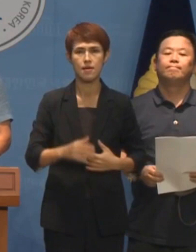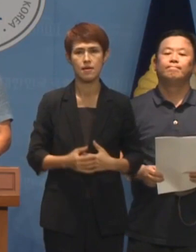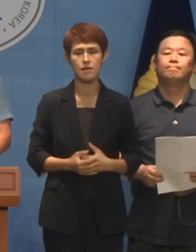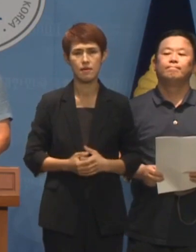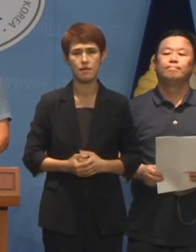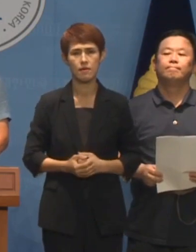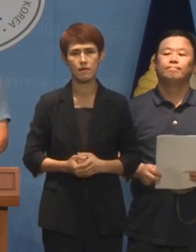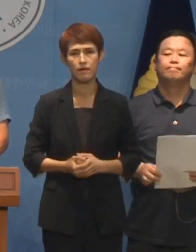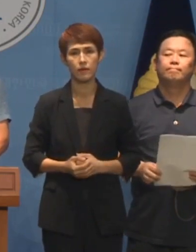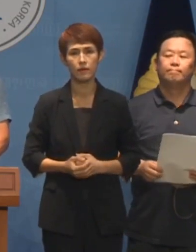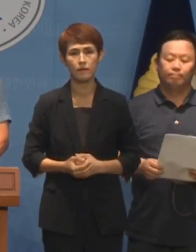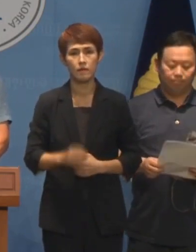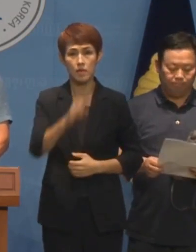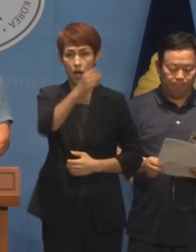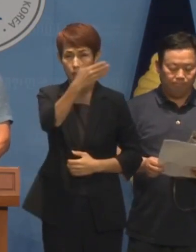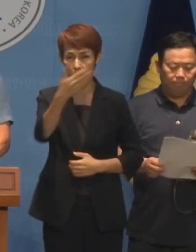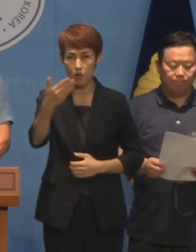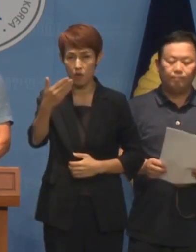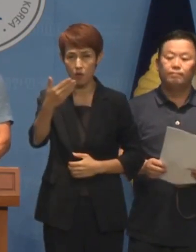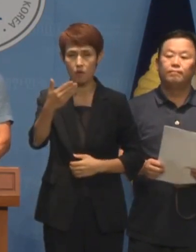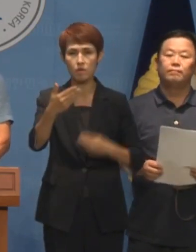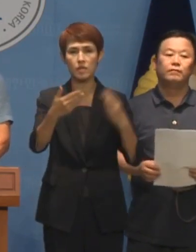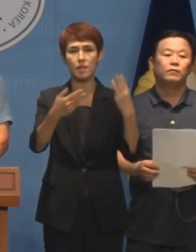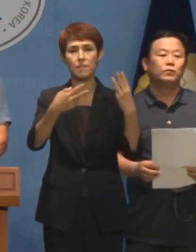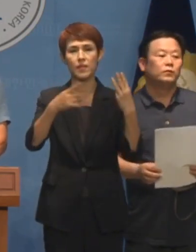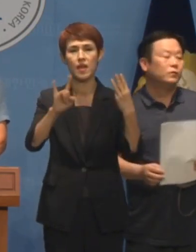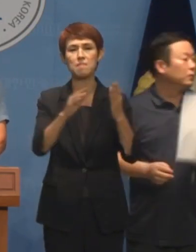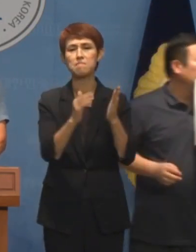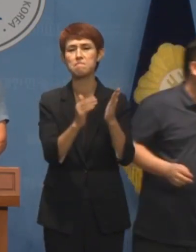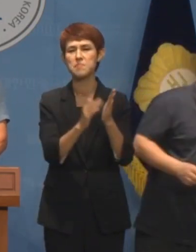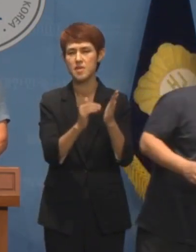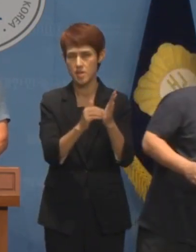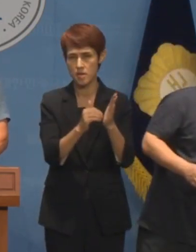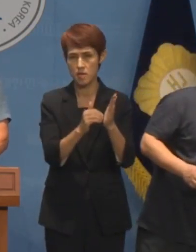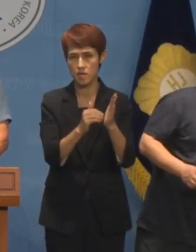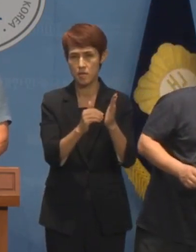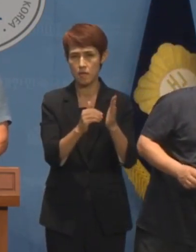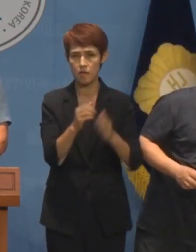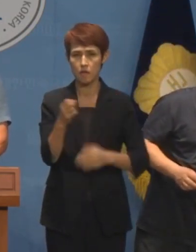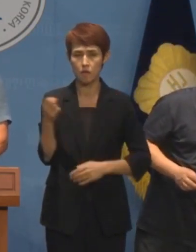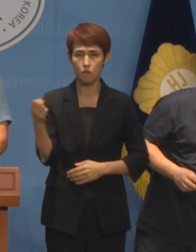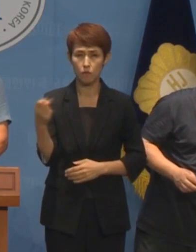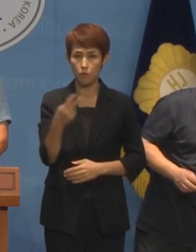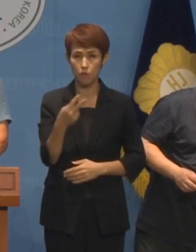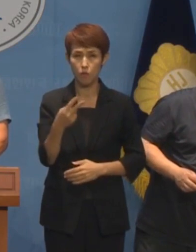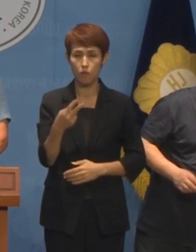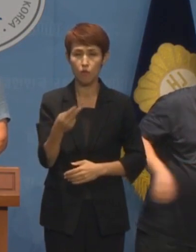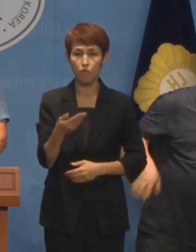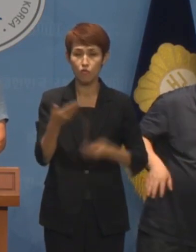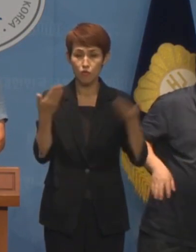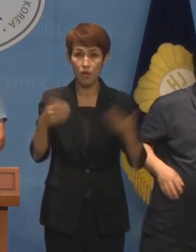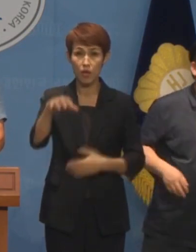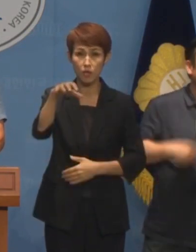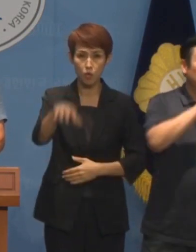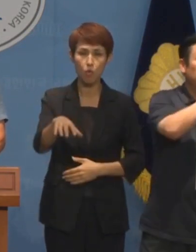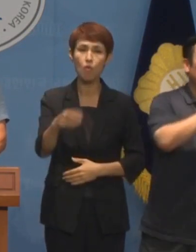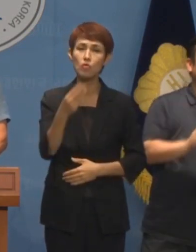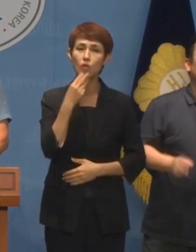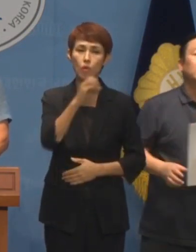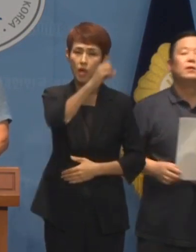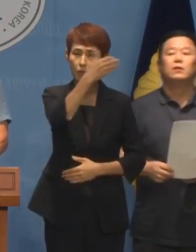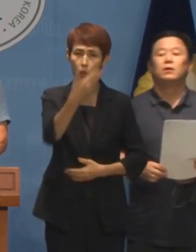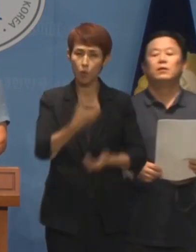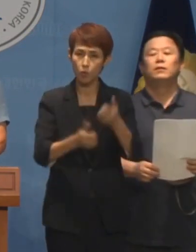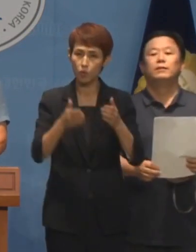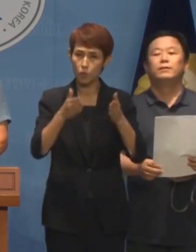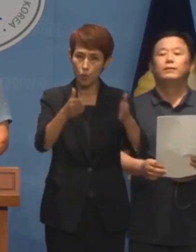의도가 양평의 3대 비리, 양평 공흥지구, 동문 휴게소, 서울 양평 고속도로